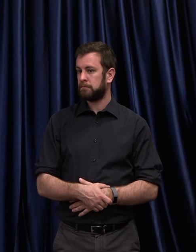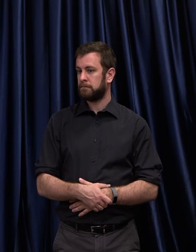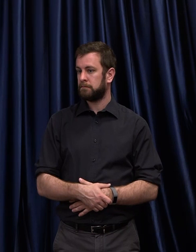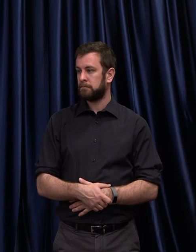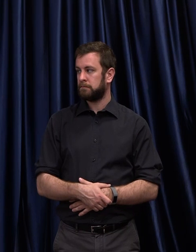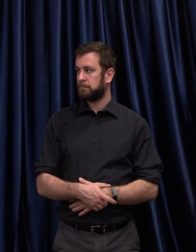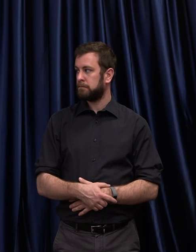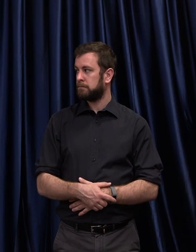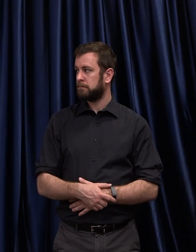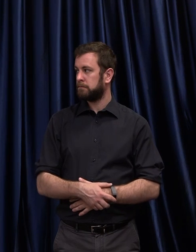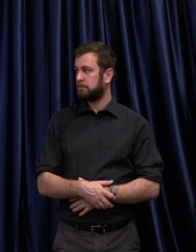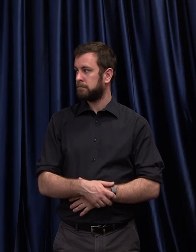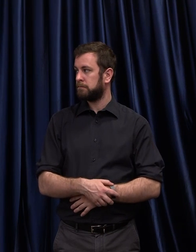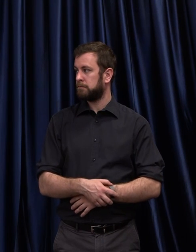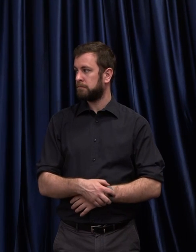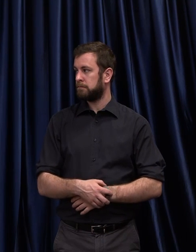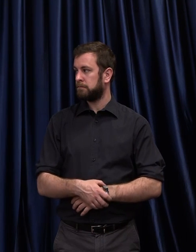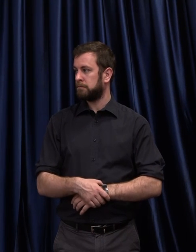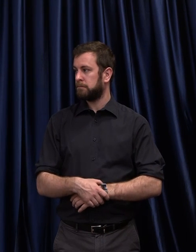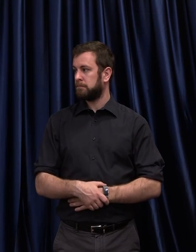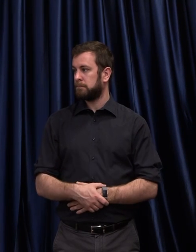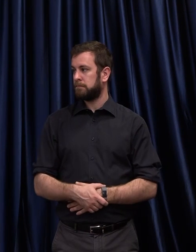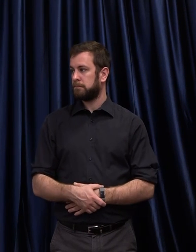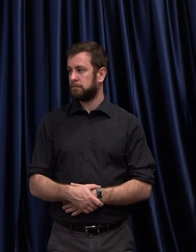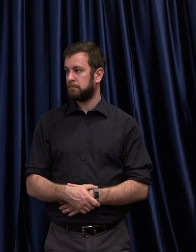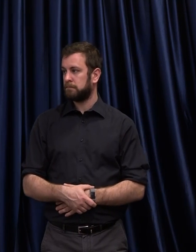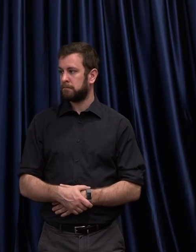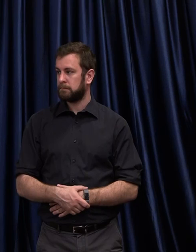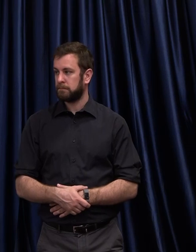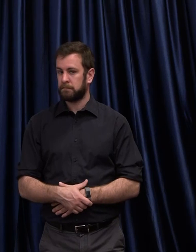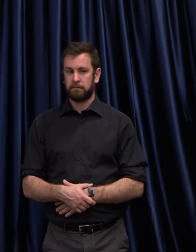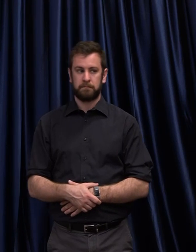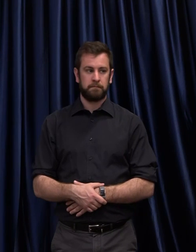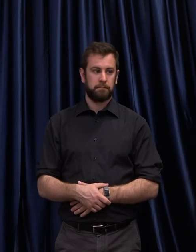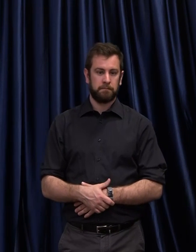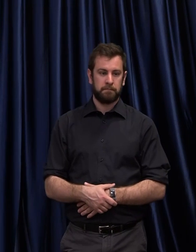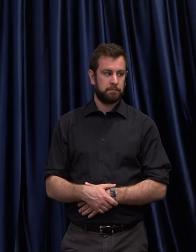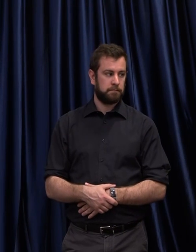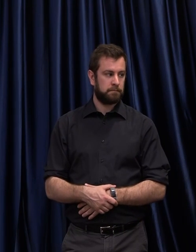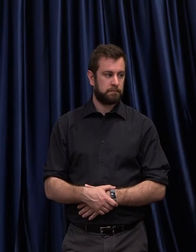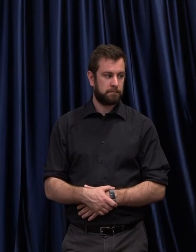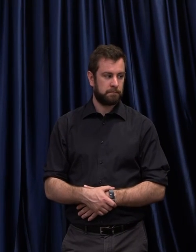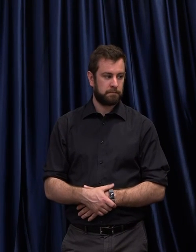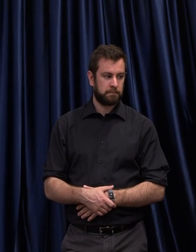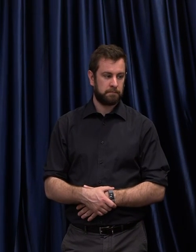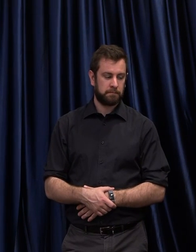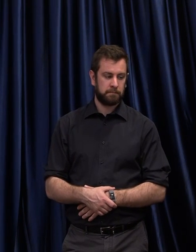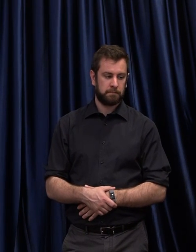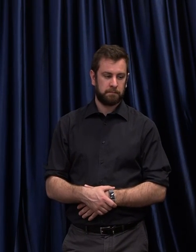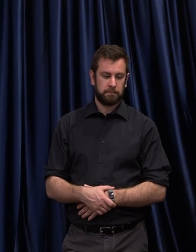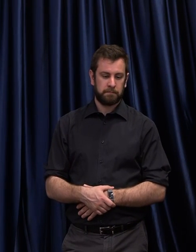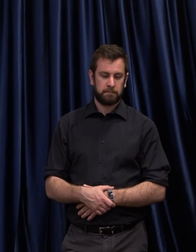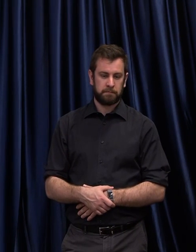الله وملائكته يصلون على النبي يا أيها الذين آمنوا صلوا عليه وسلموا